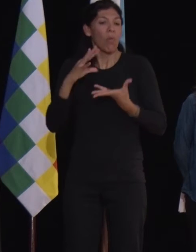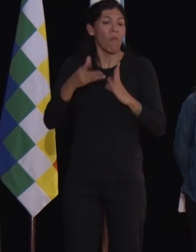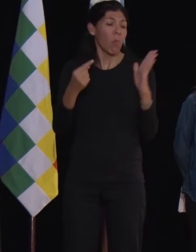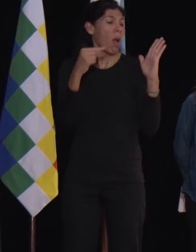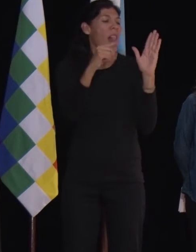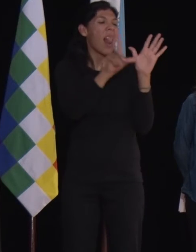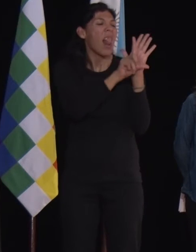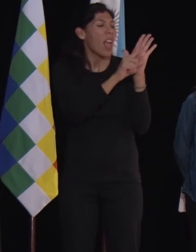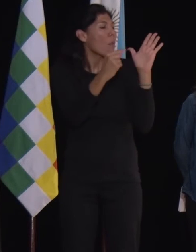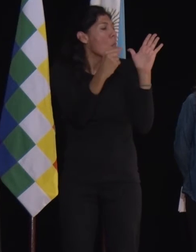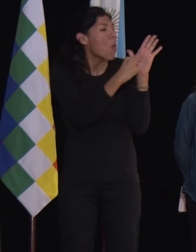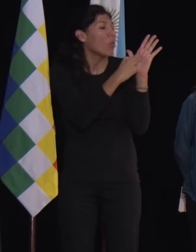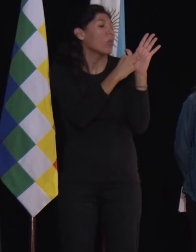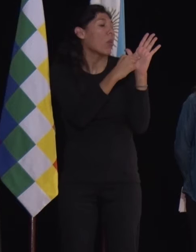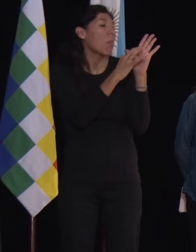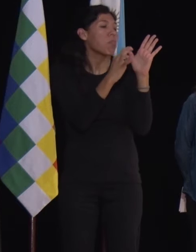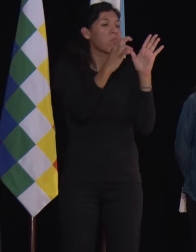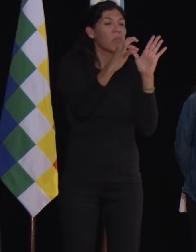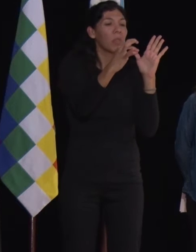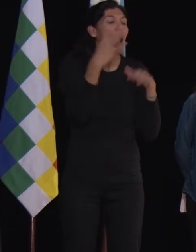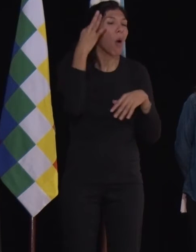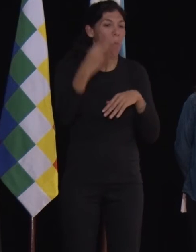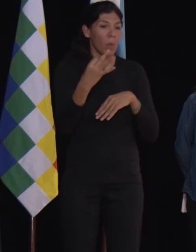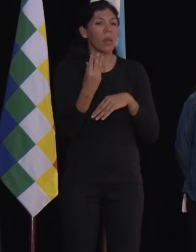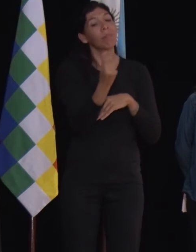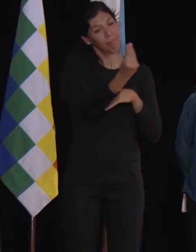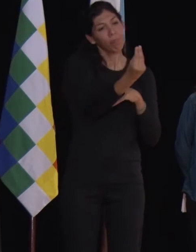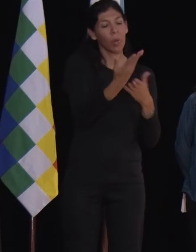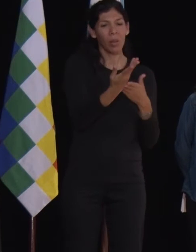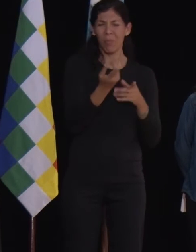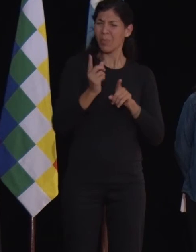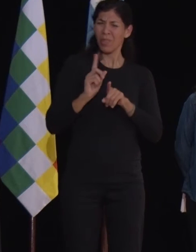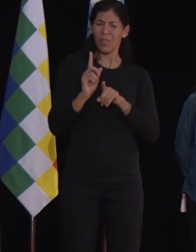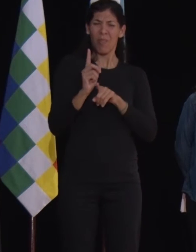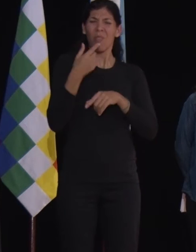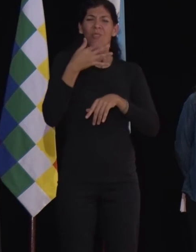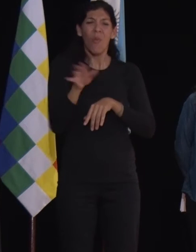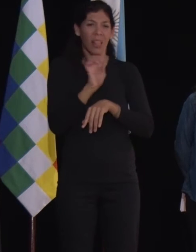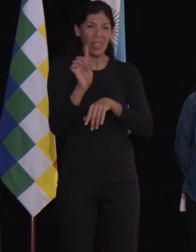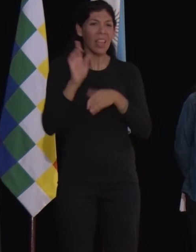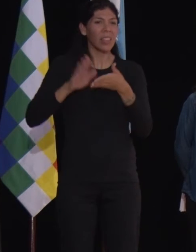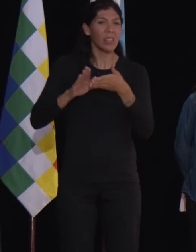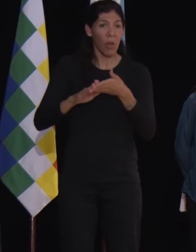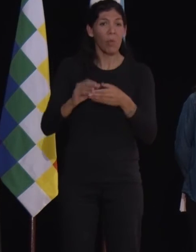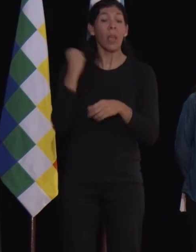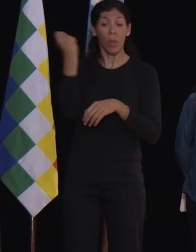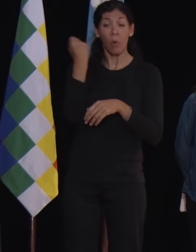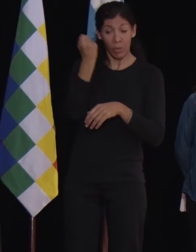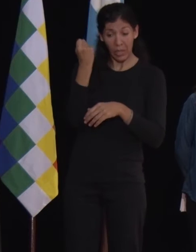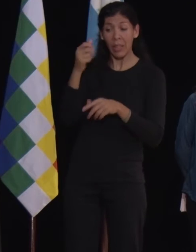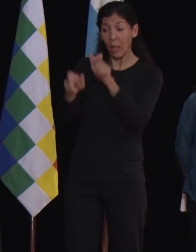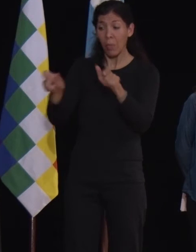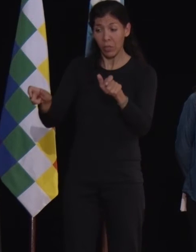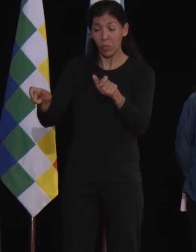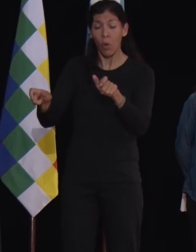ley y nada más y no ven todo lo que hay atrás en cuanto a nuestra formación en contra la importancia del contacto con las personas sordas en